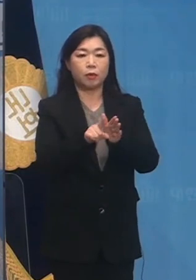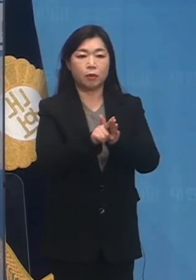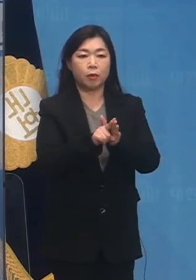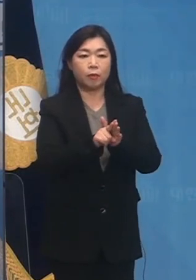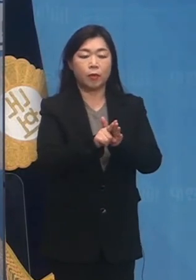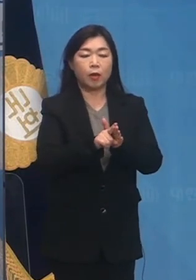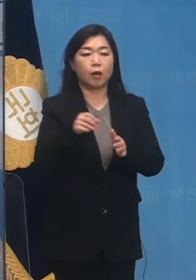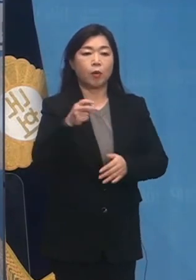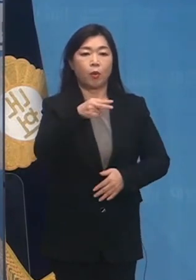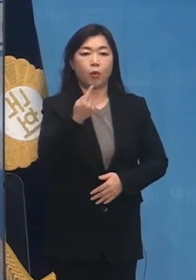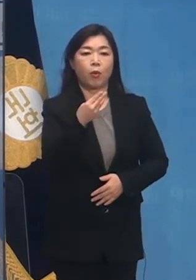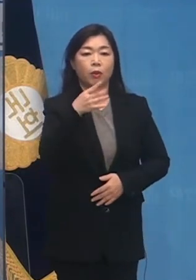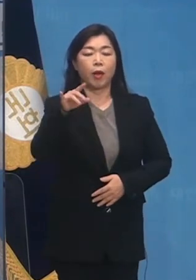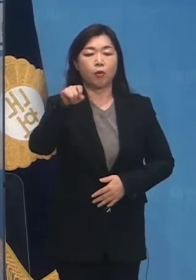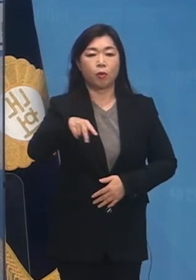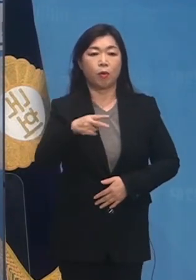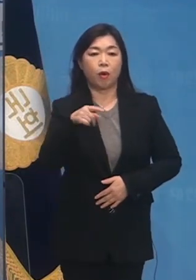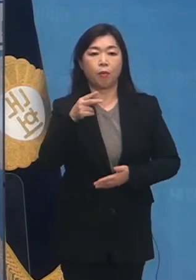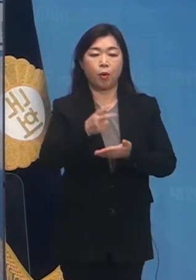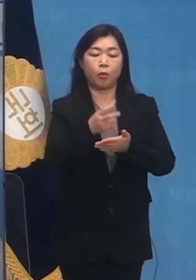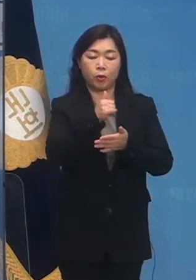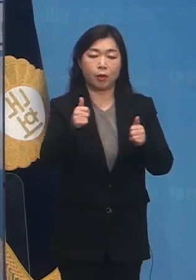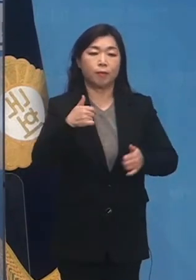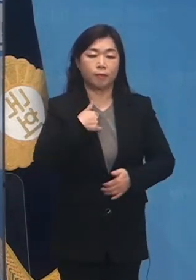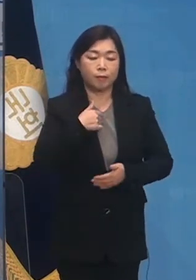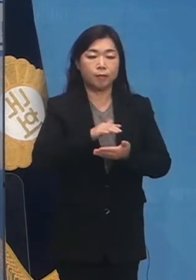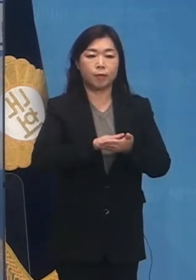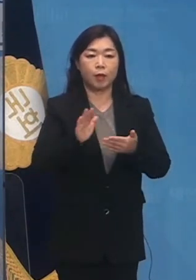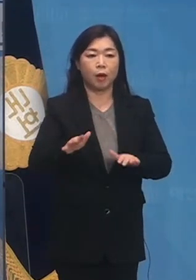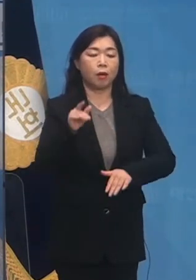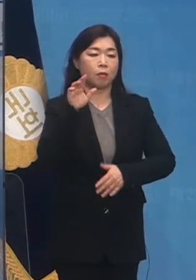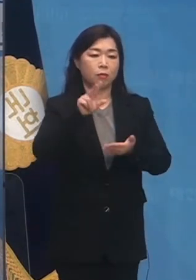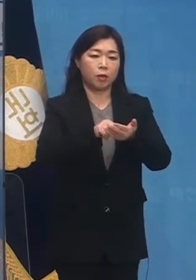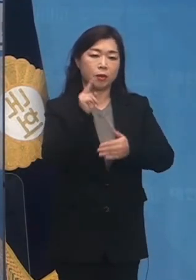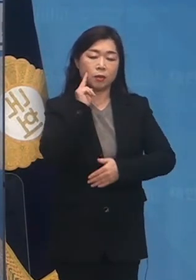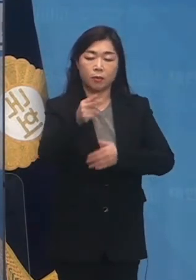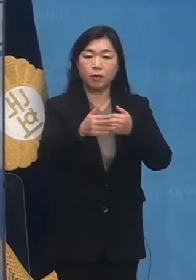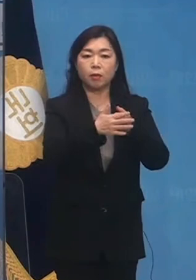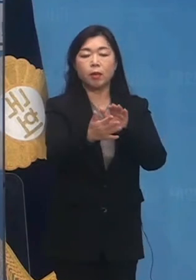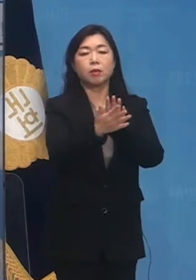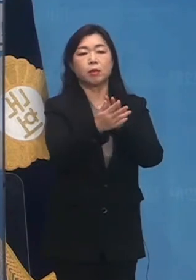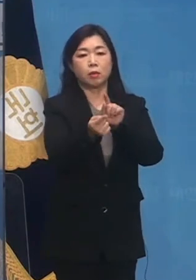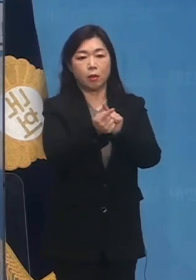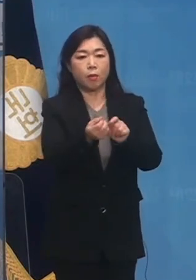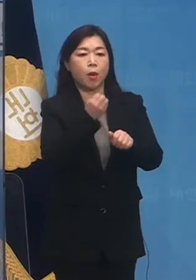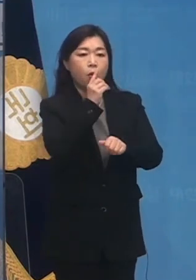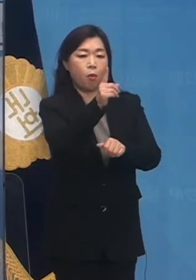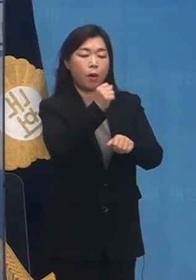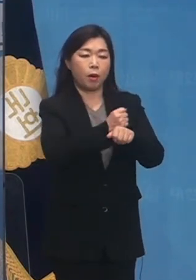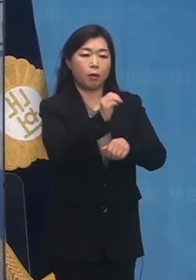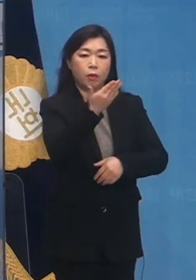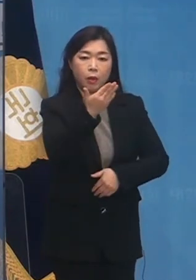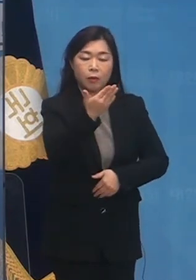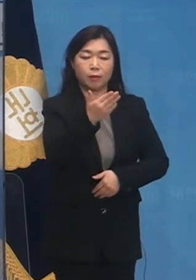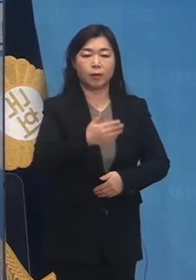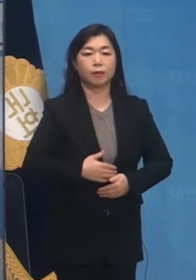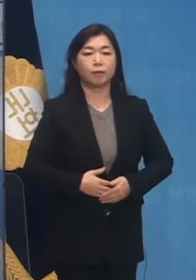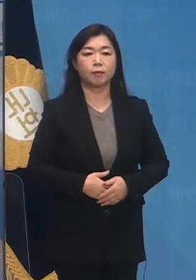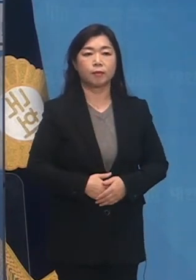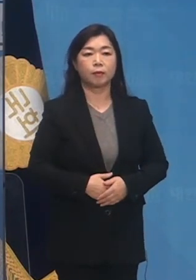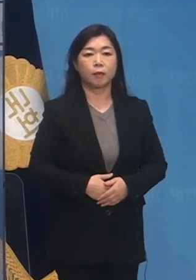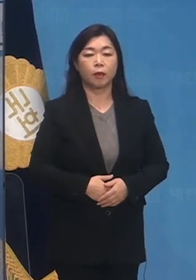된 도태우 변호사입니다. 네, 사안이 너무 중대하기 때문에 직접 고발하기에